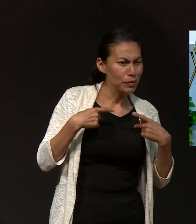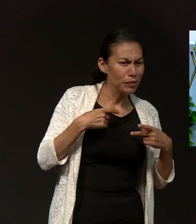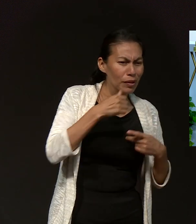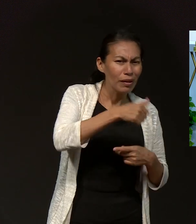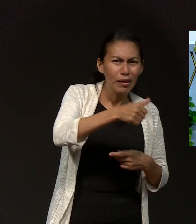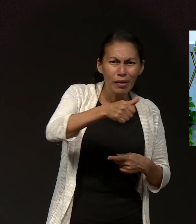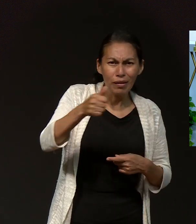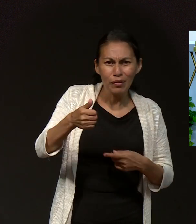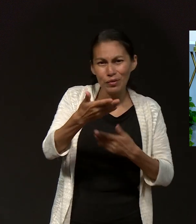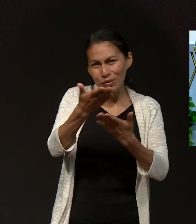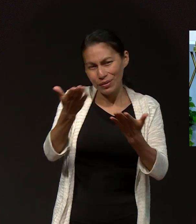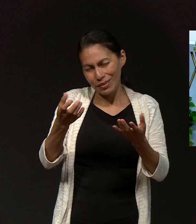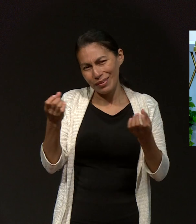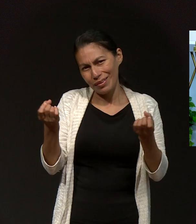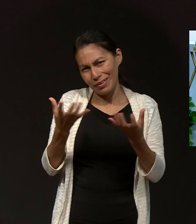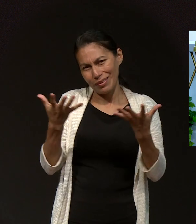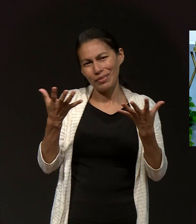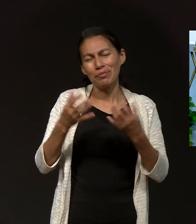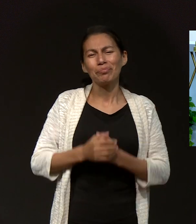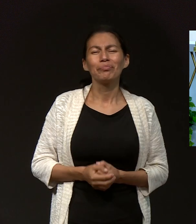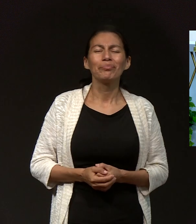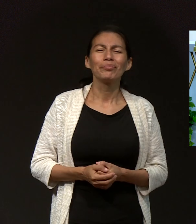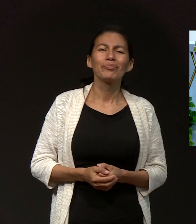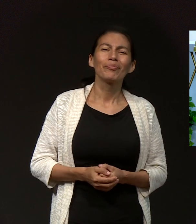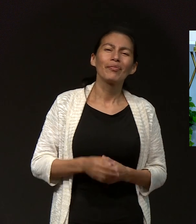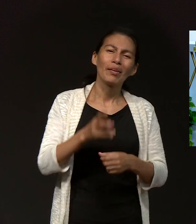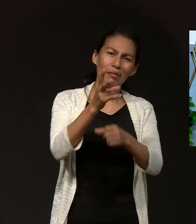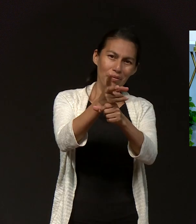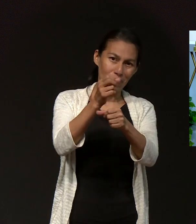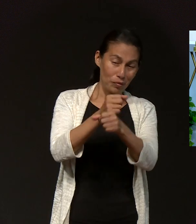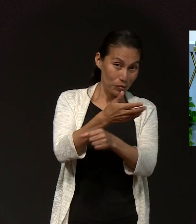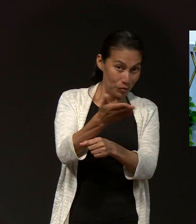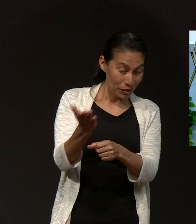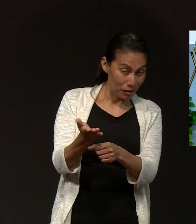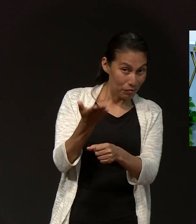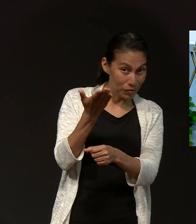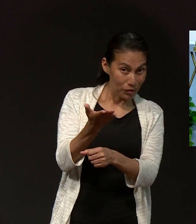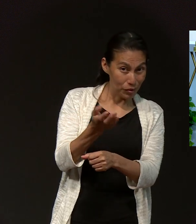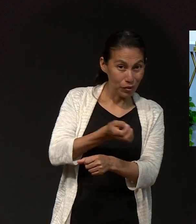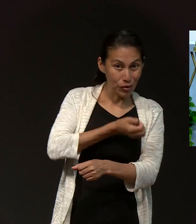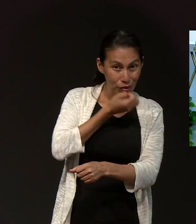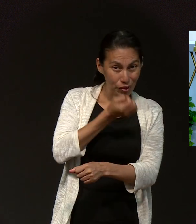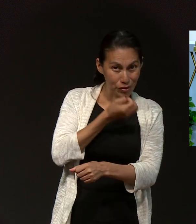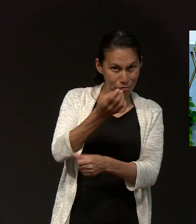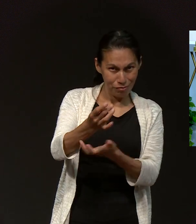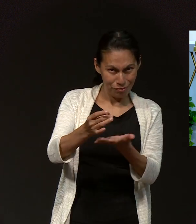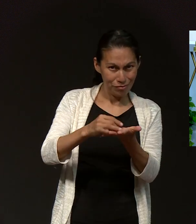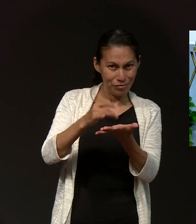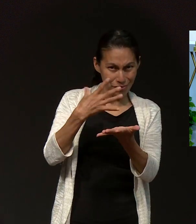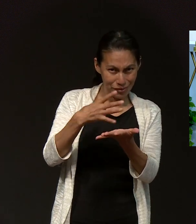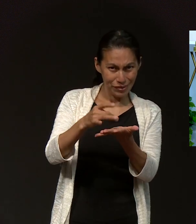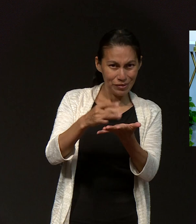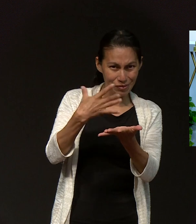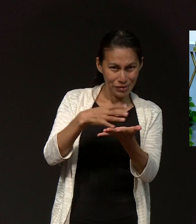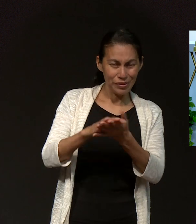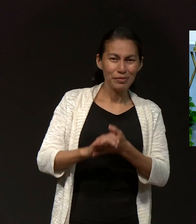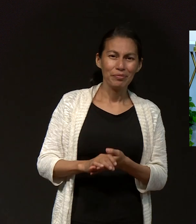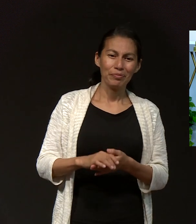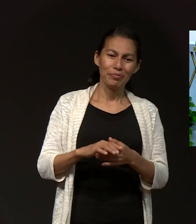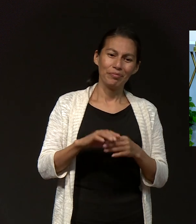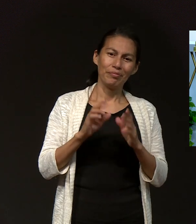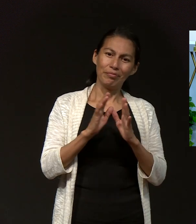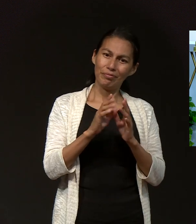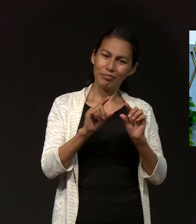en los corazones. Así que invitamos a que ustedes envíen sus pedidos de oración a los medios que están pasando en